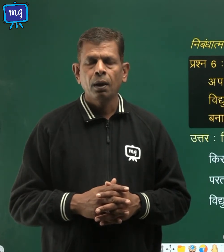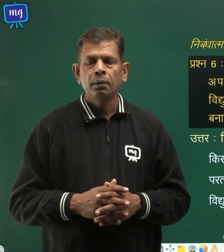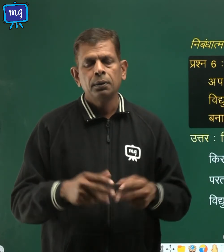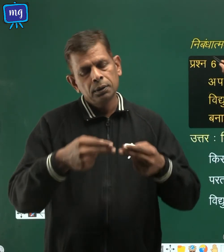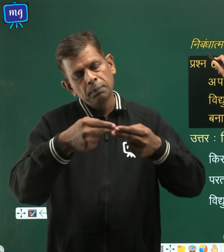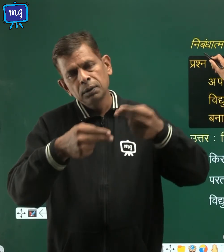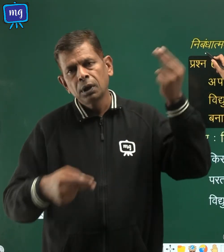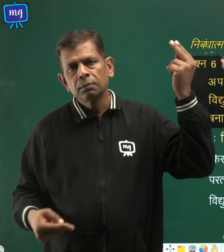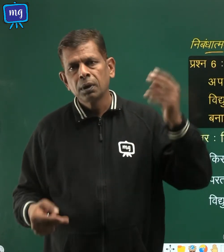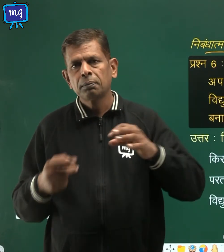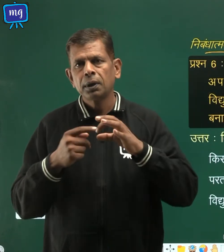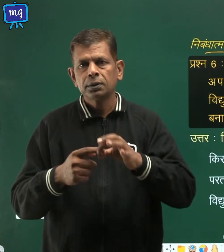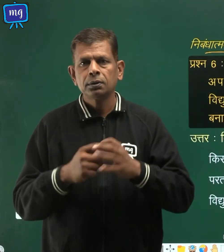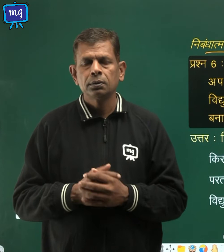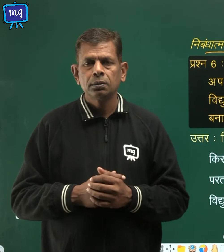निबंधात्मक प्रश्न।